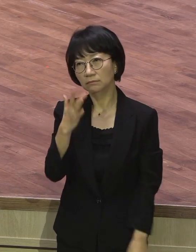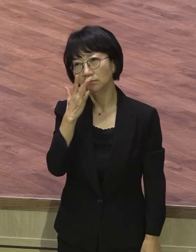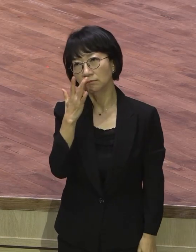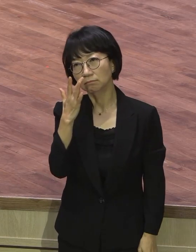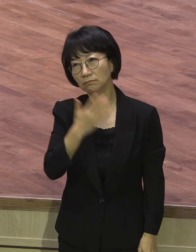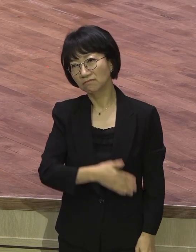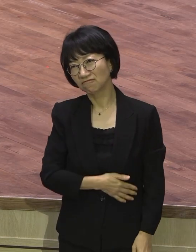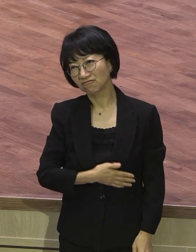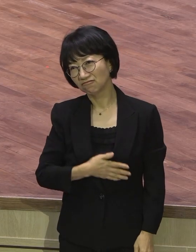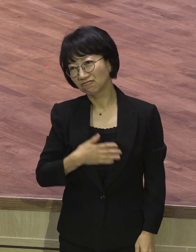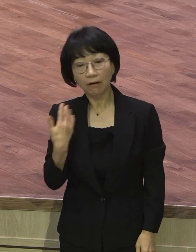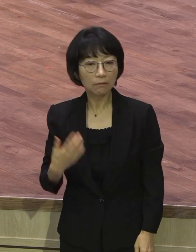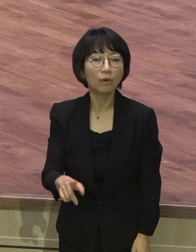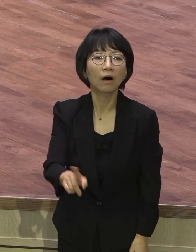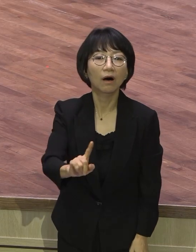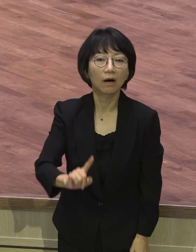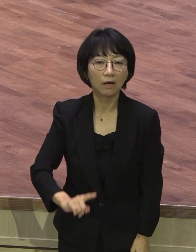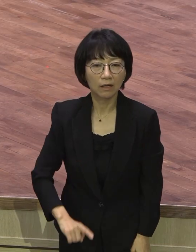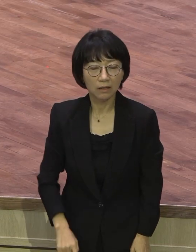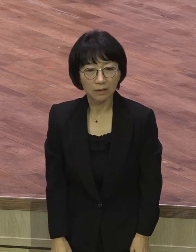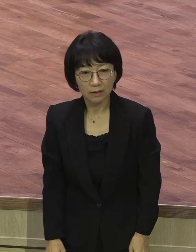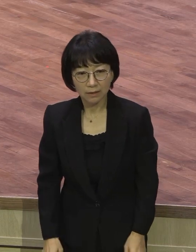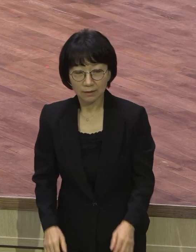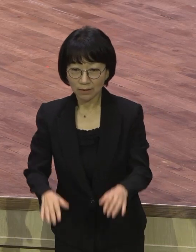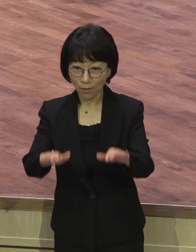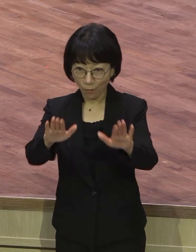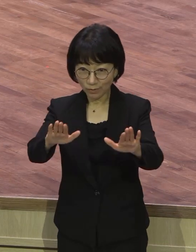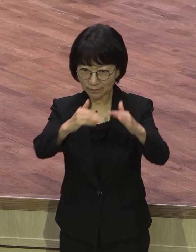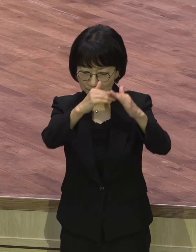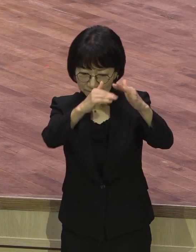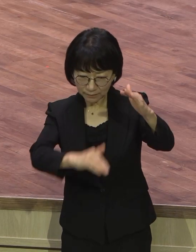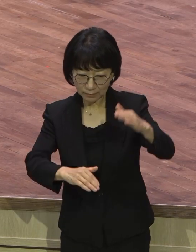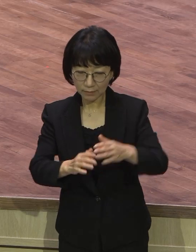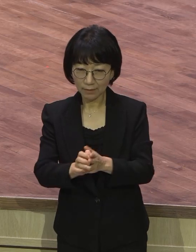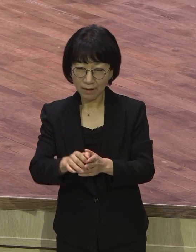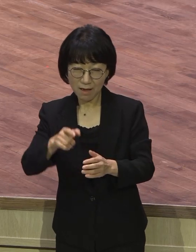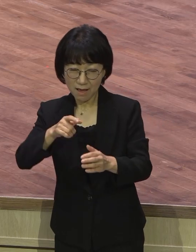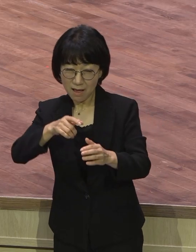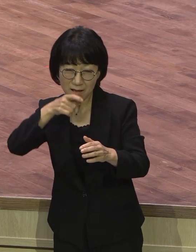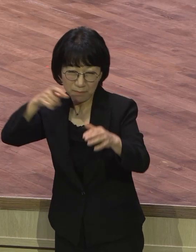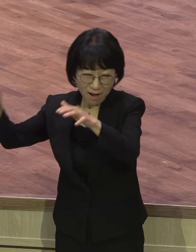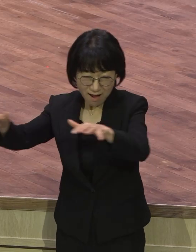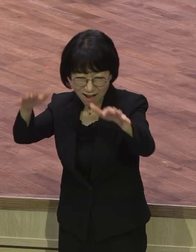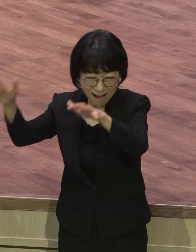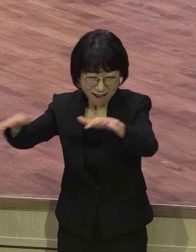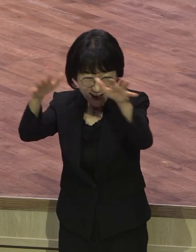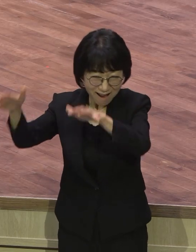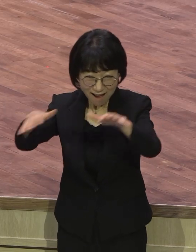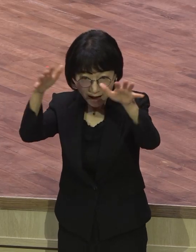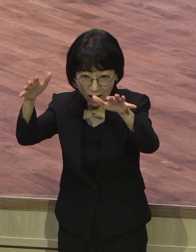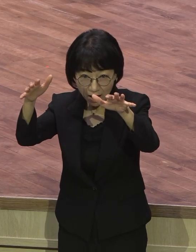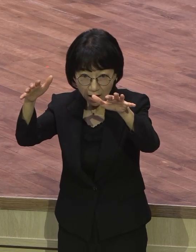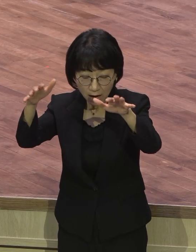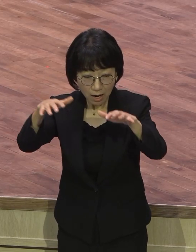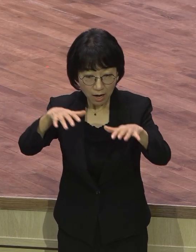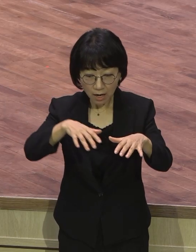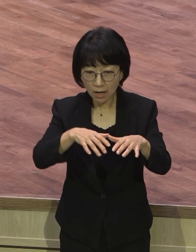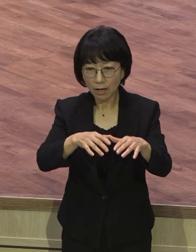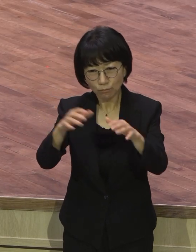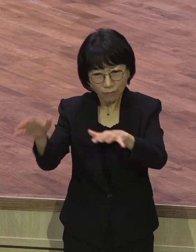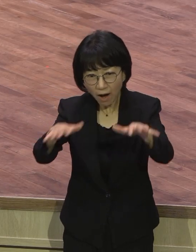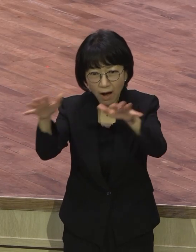본문 말씀처럼 큰 풍랑과 같은 문제가 닥쳤을 때 풍랑이 닥쳤을 때 다